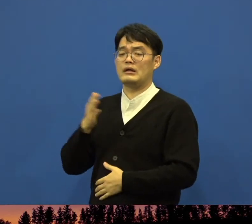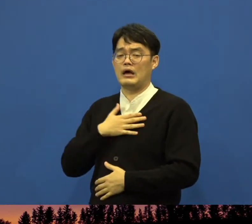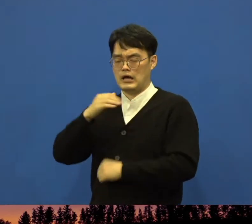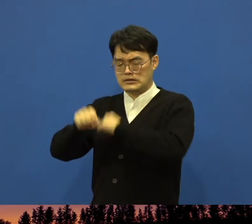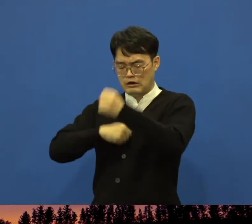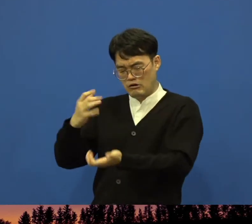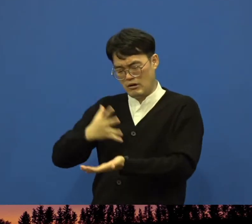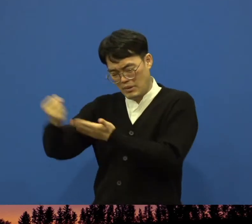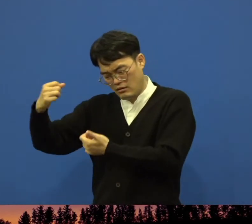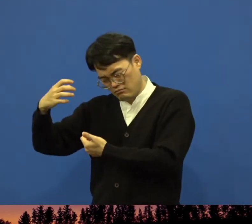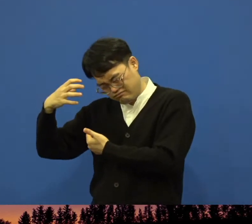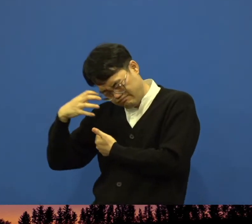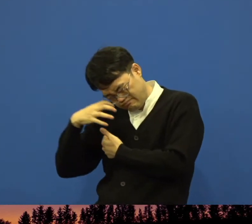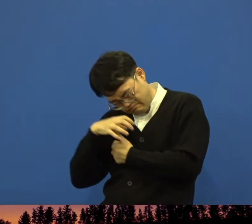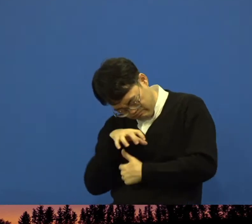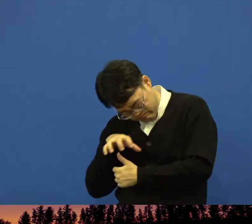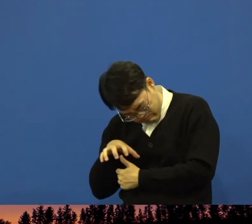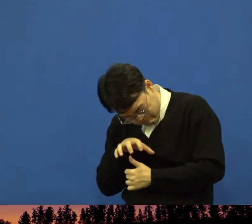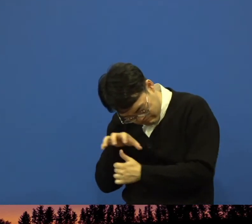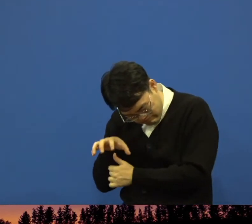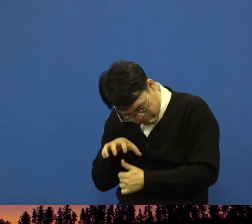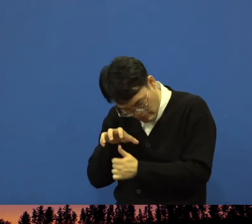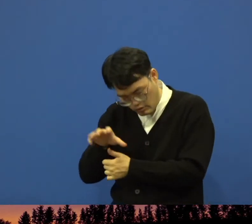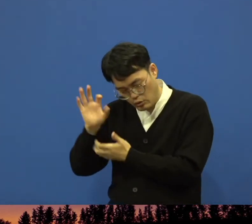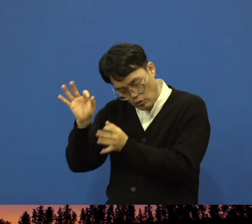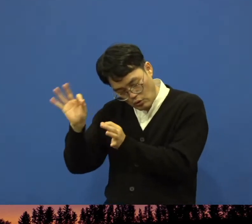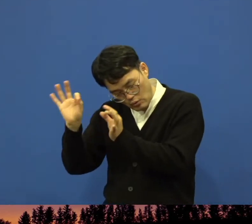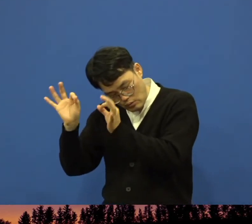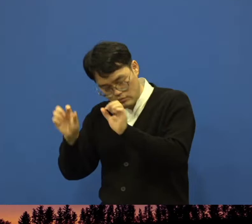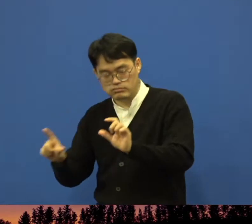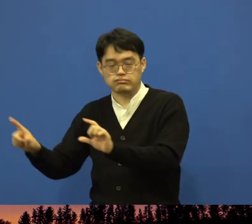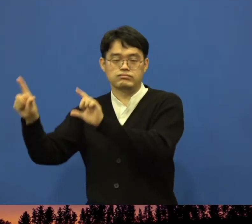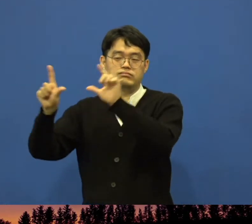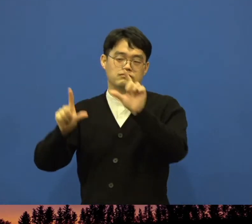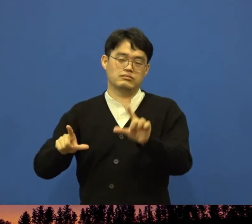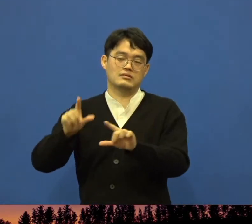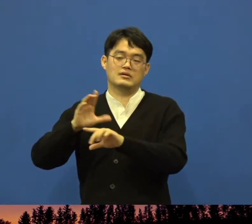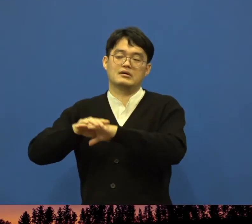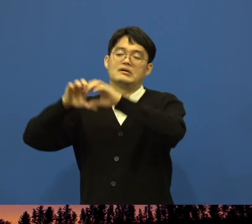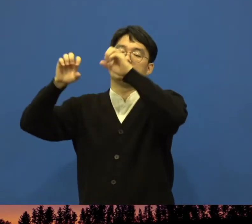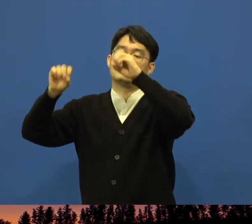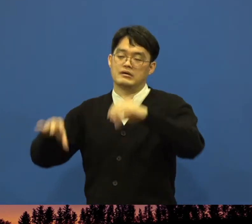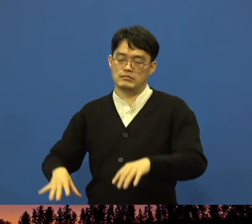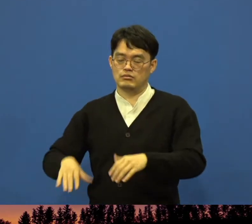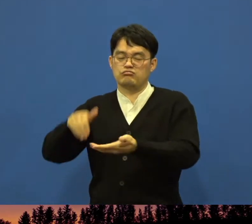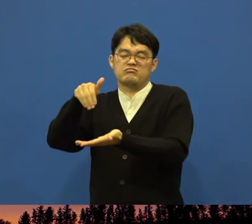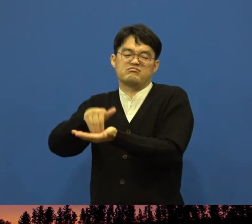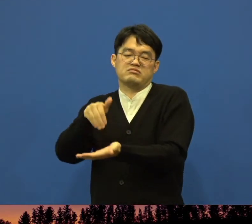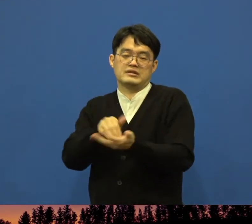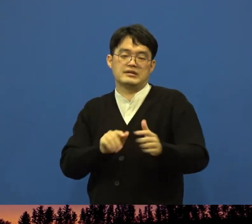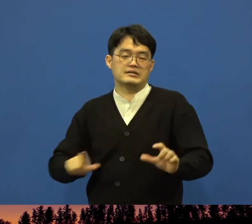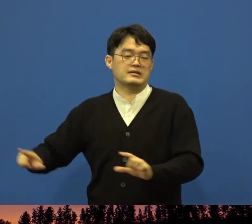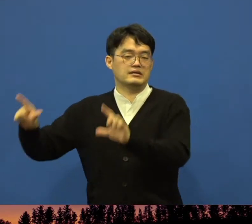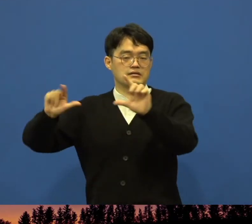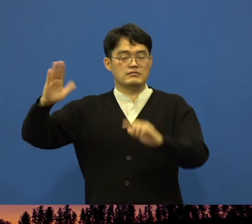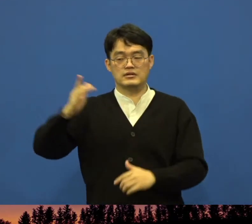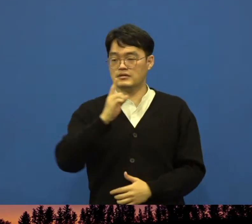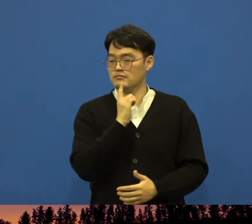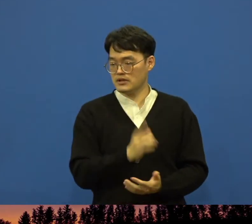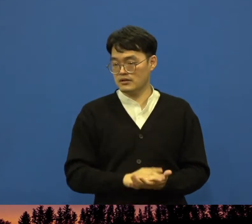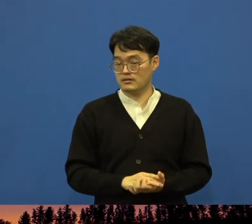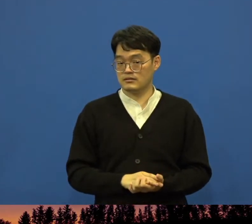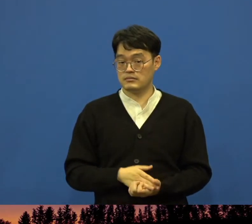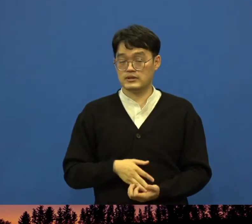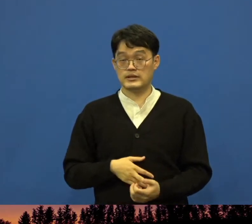결국 그러면서 이제 허무한, 이제 후회하는 인생을 살게 되는데, 1장 2절의 말씀을